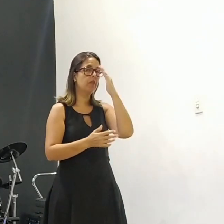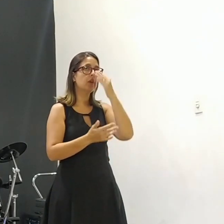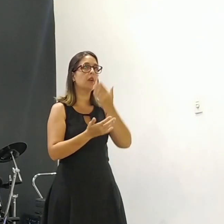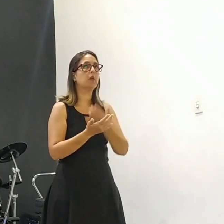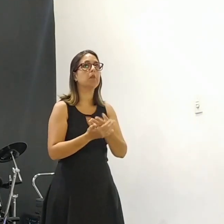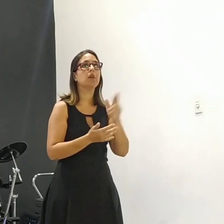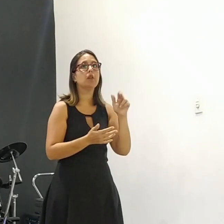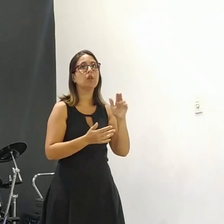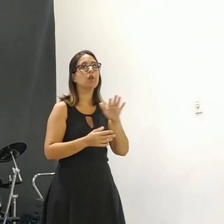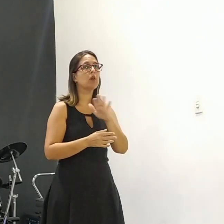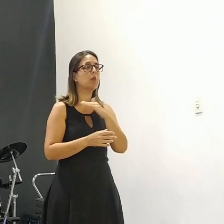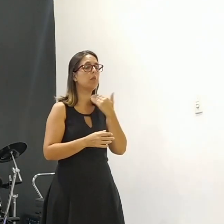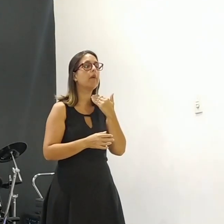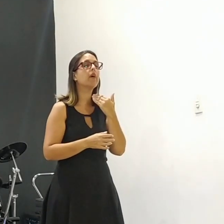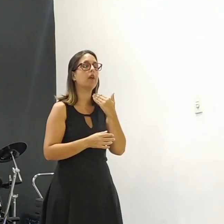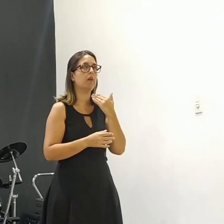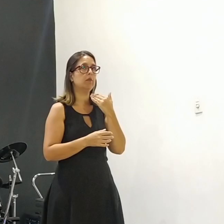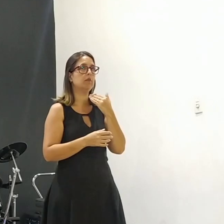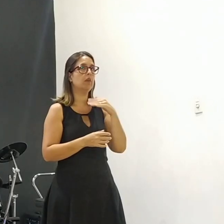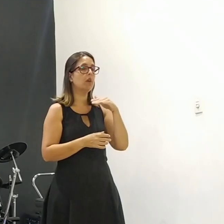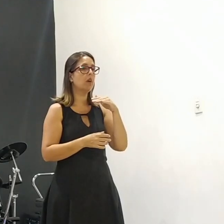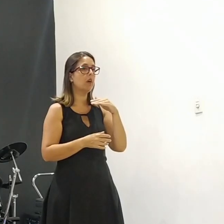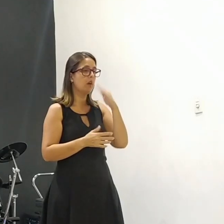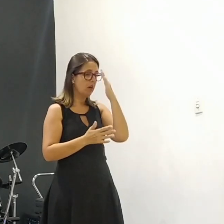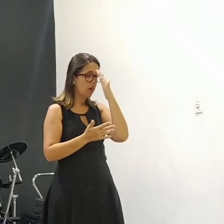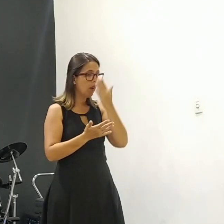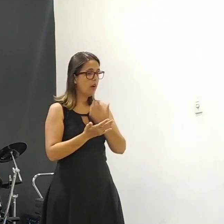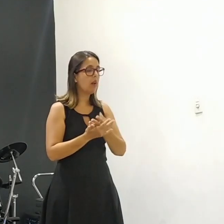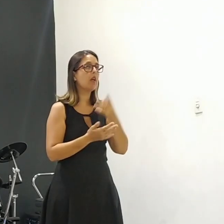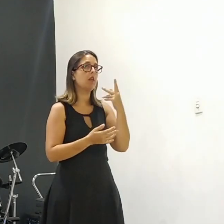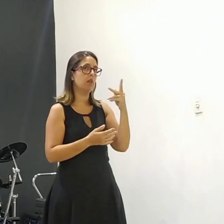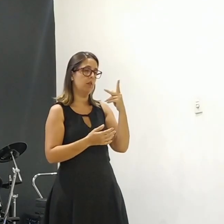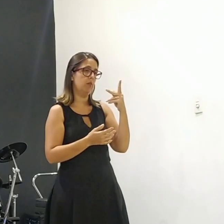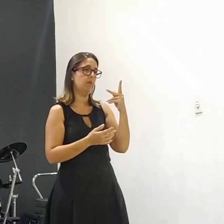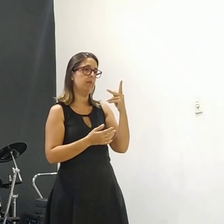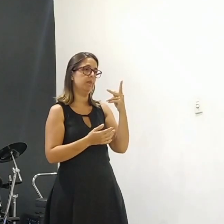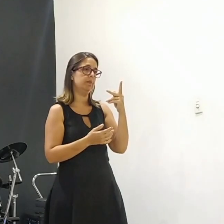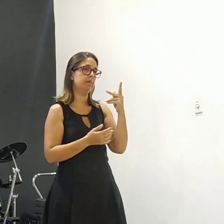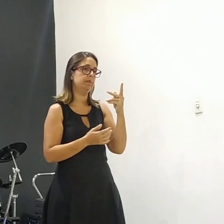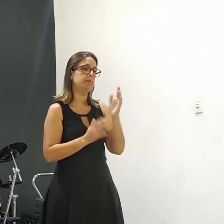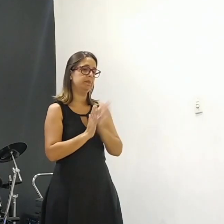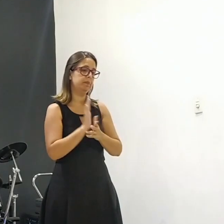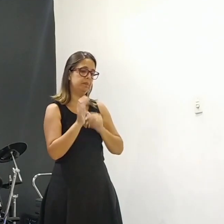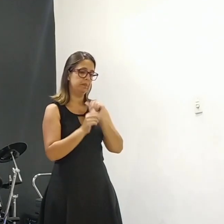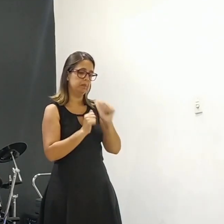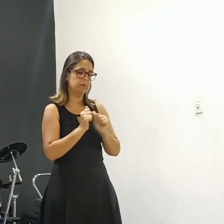tu isto? A vida está em mim. Aleluia.